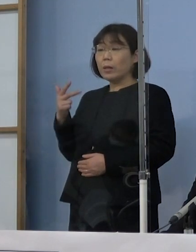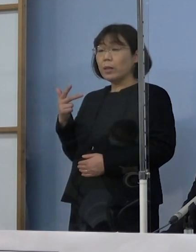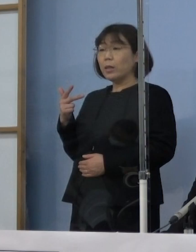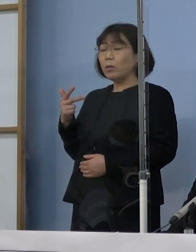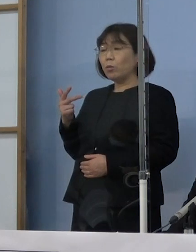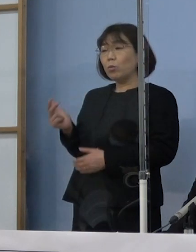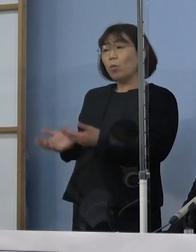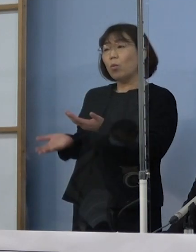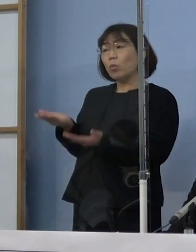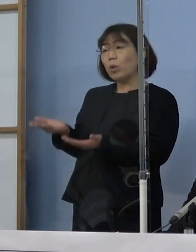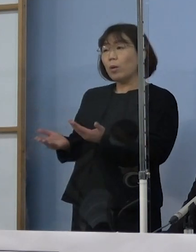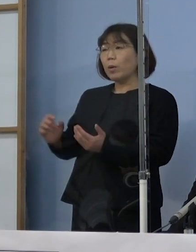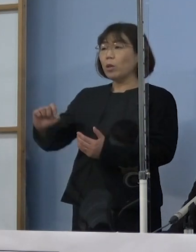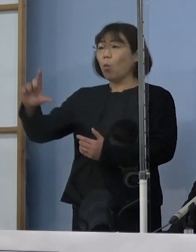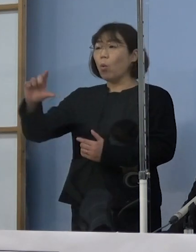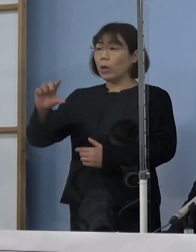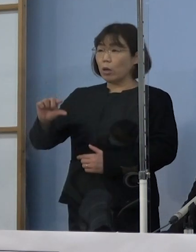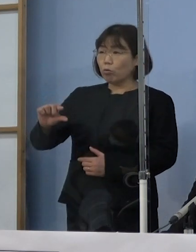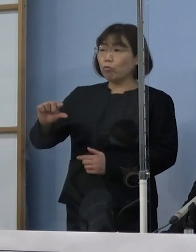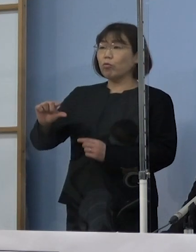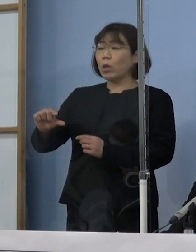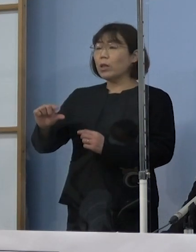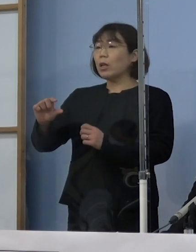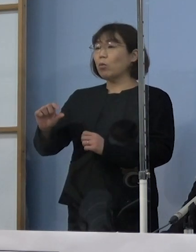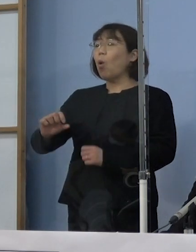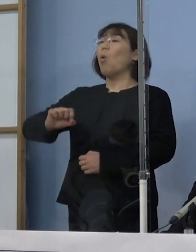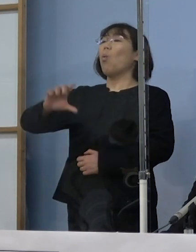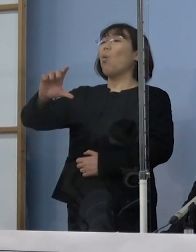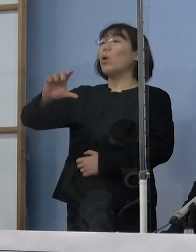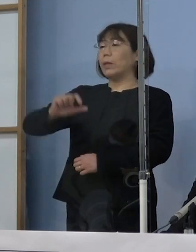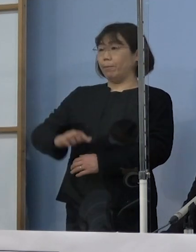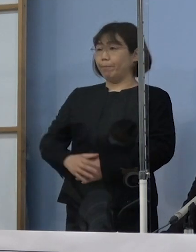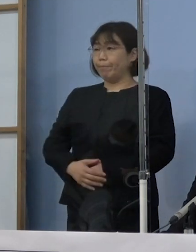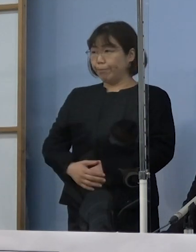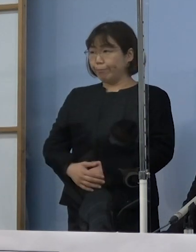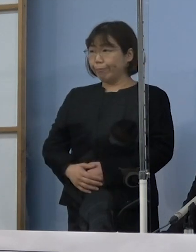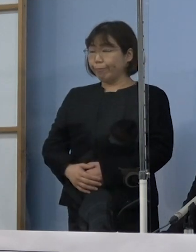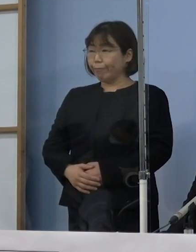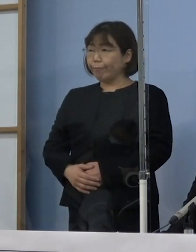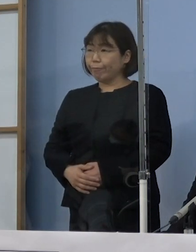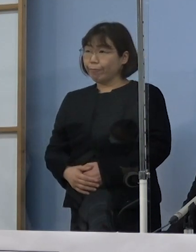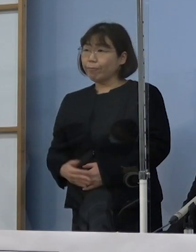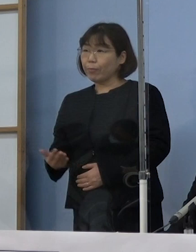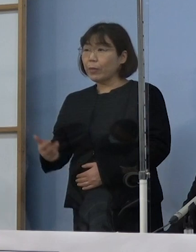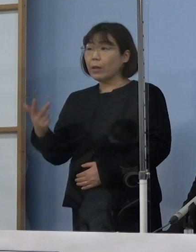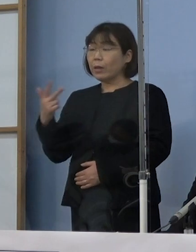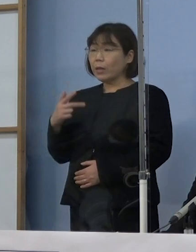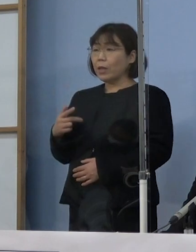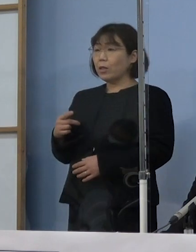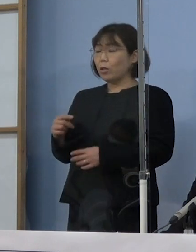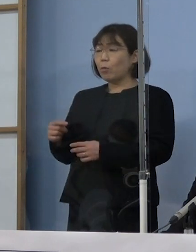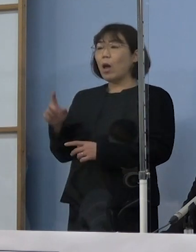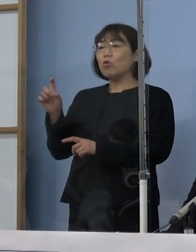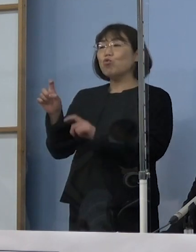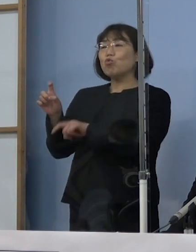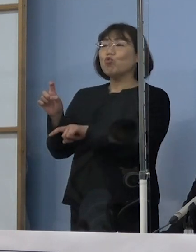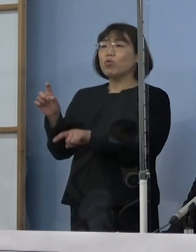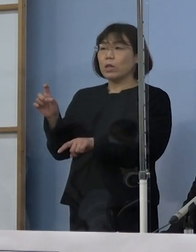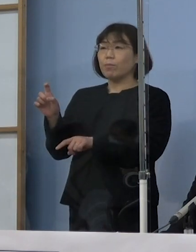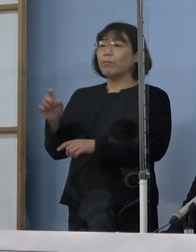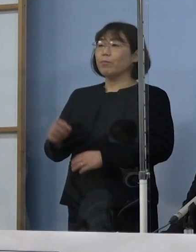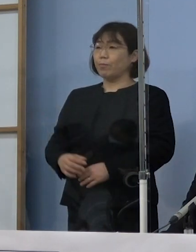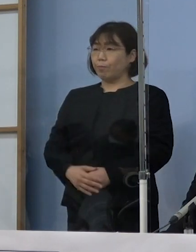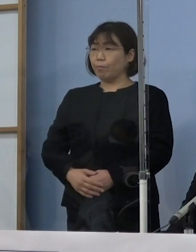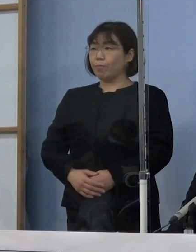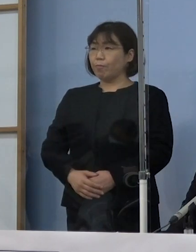比べて多いか少ないかは多いとなります。ちなみに前の1週間は10人でございました